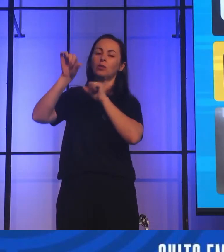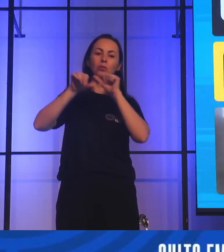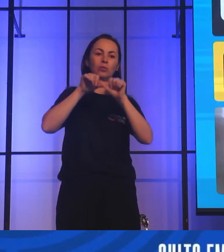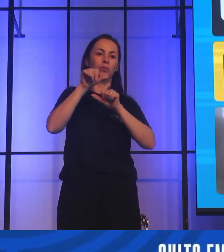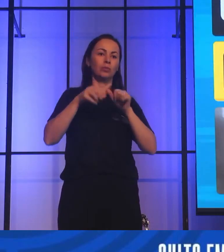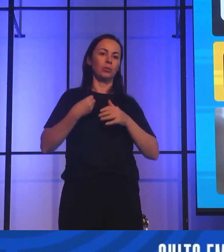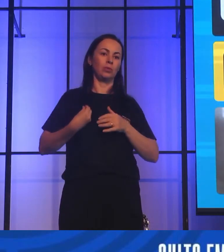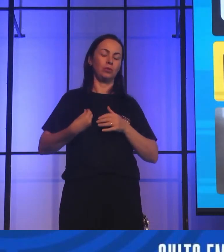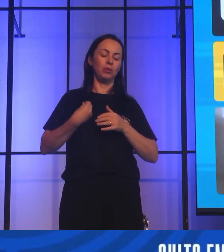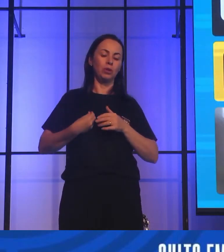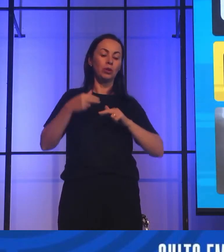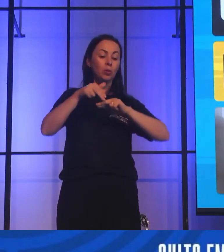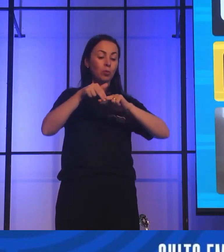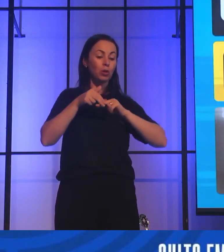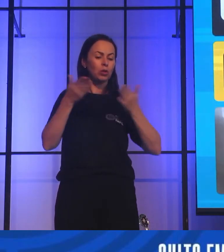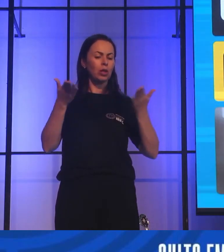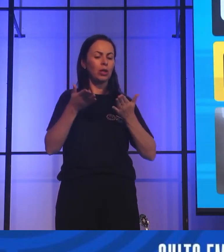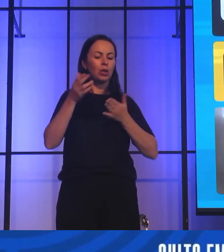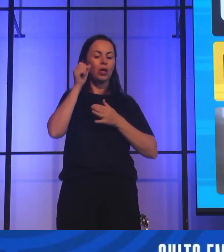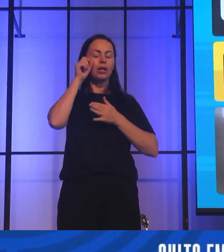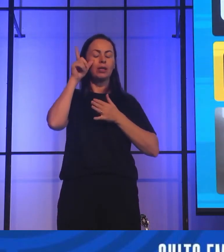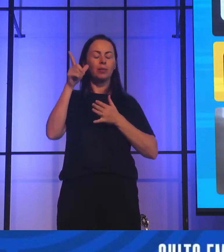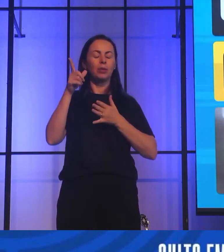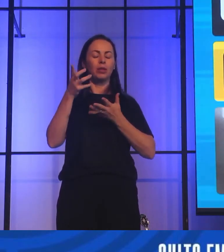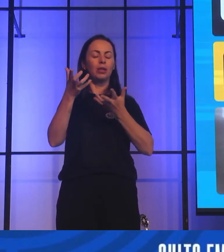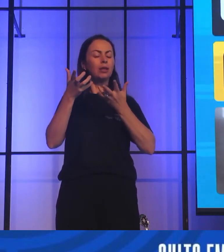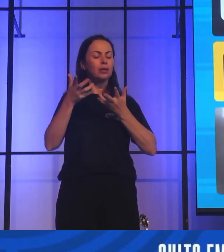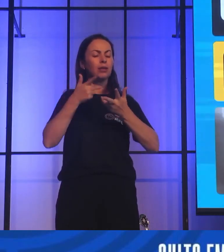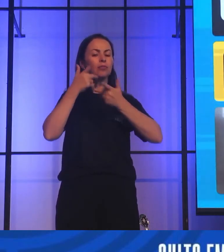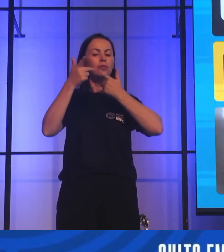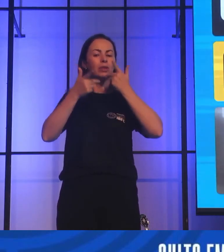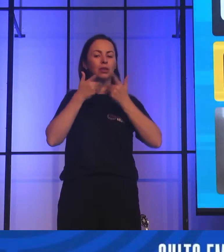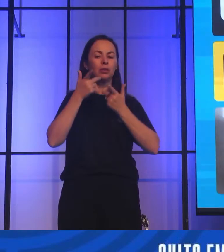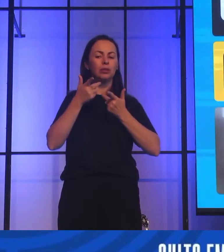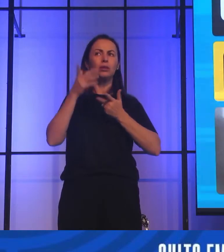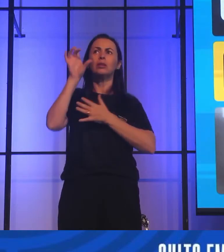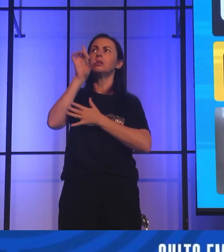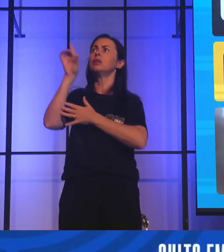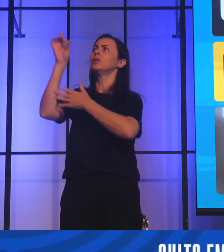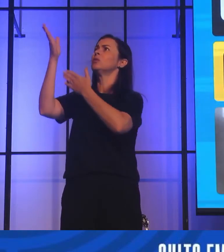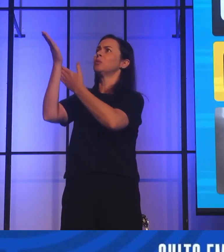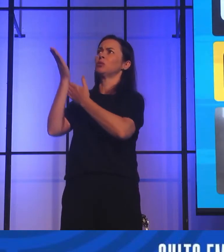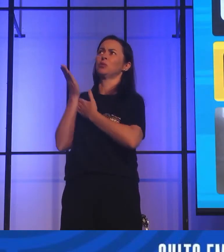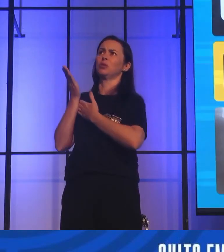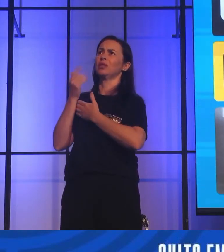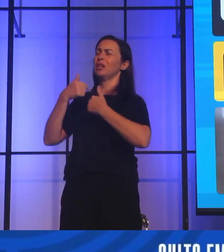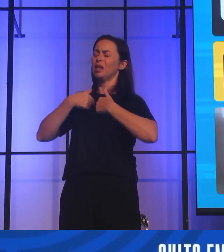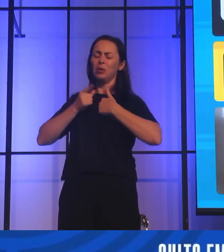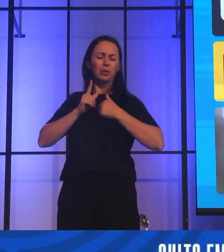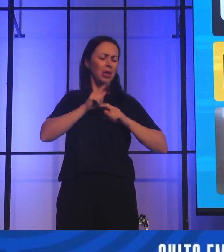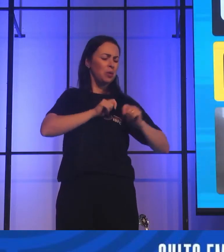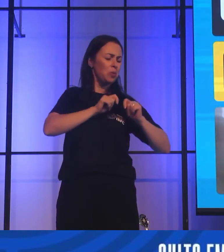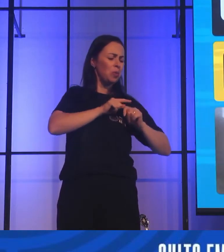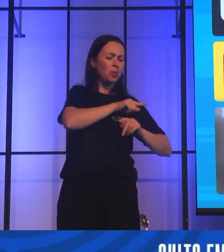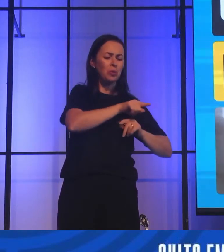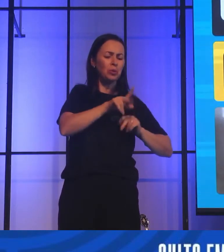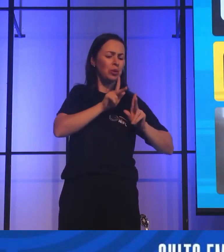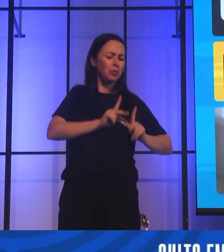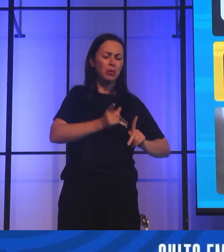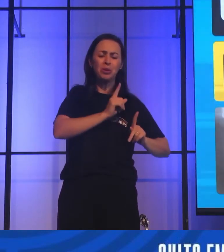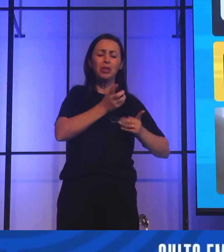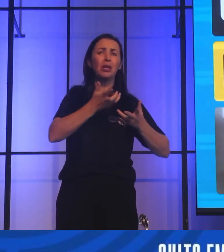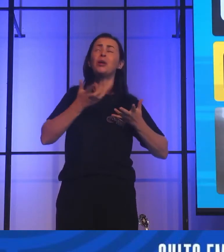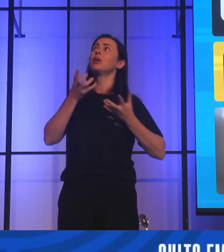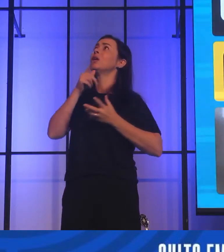E se você essa manhã gostaria de dizer: Deus, me ajuda, eu não quero estar sob o controle de ninguém a não ser o teu